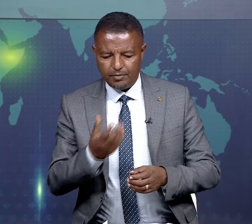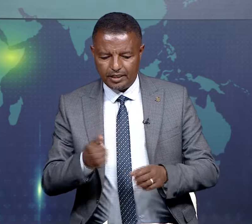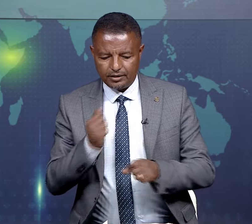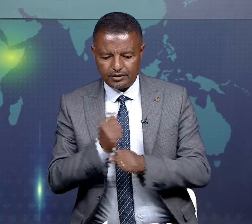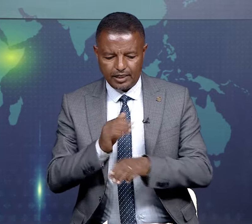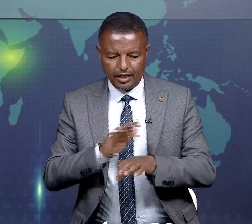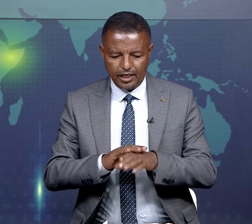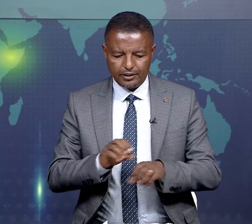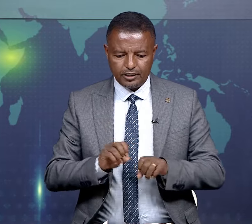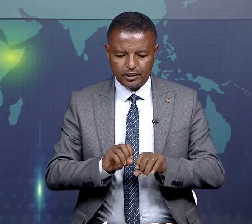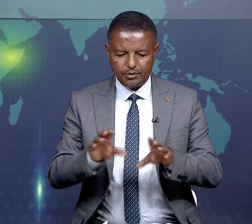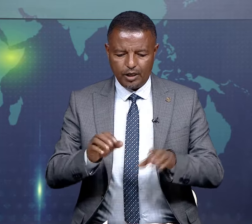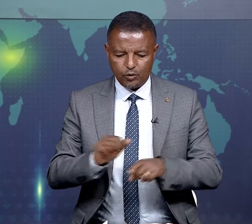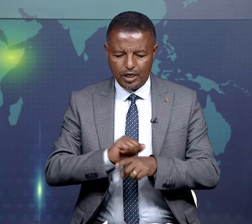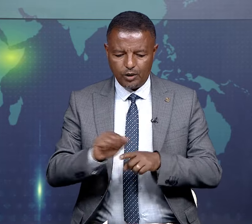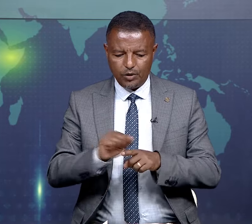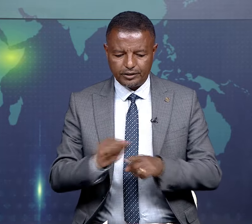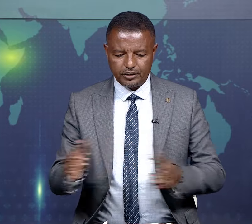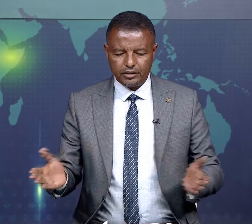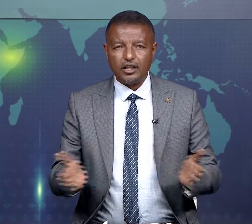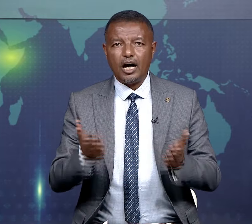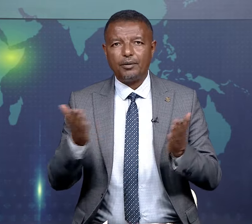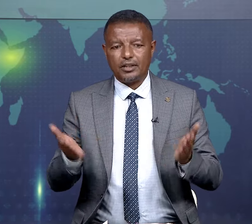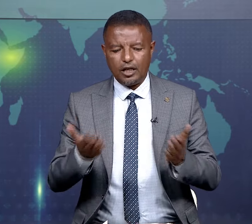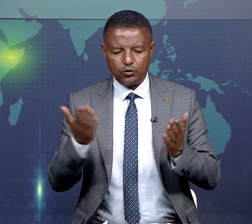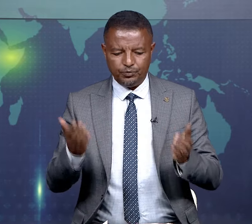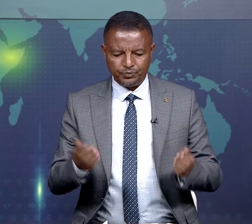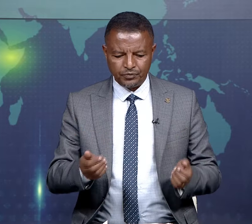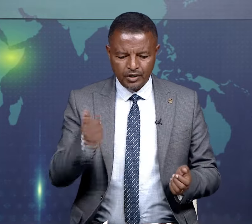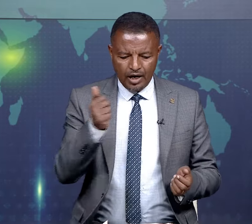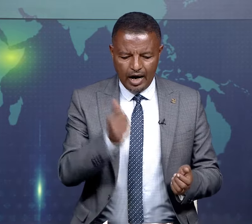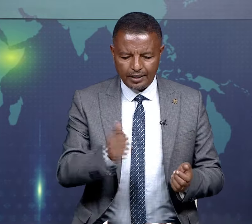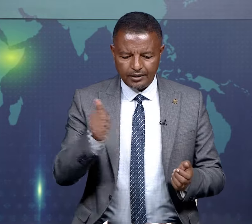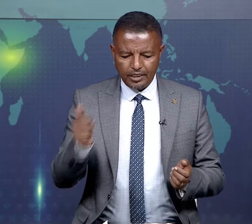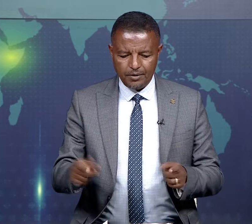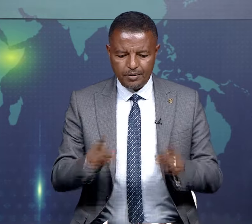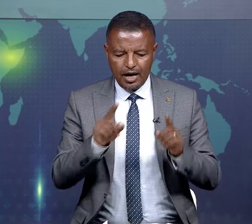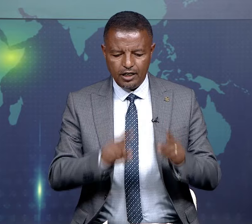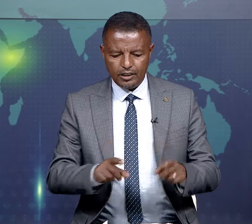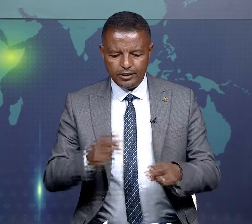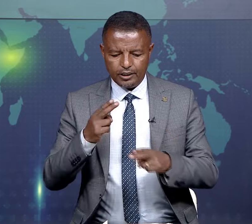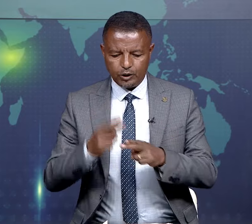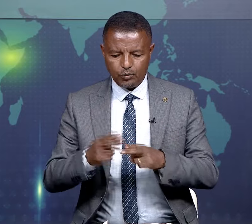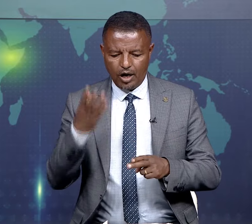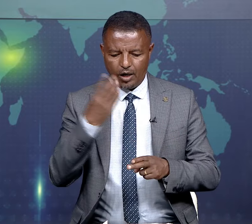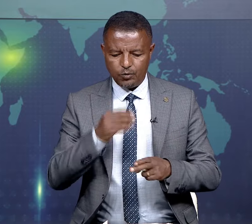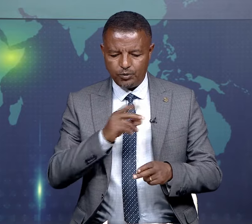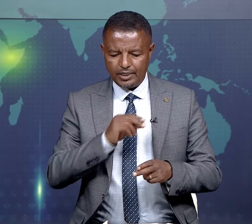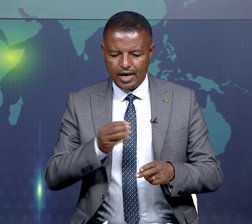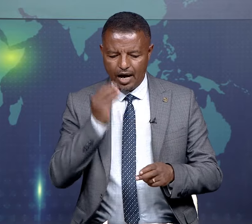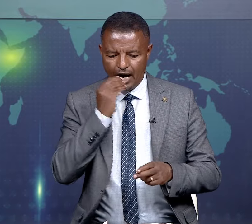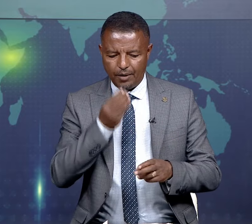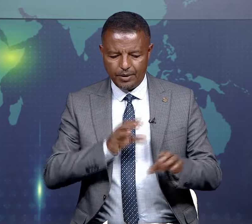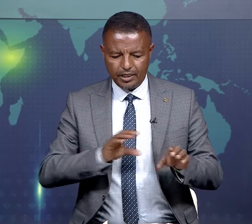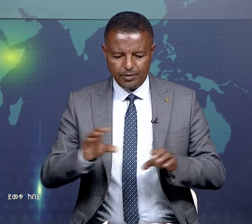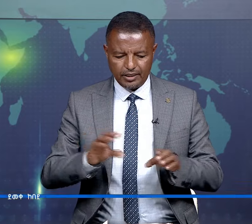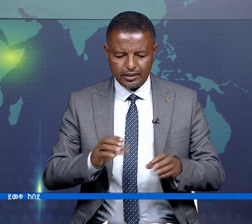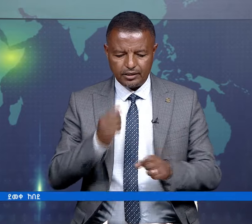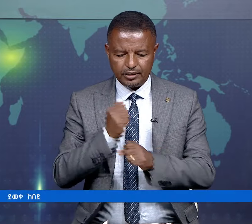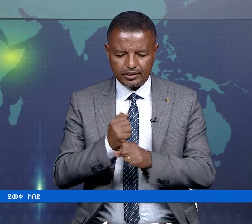ስራ ላይ የተሰማሩ ባለሙያዎችን አበረታቱ። አዲስ አበባ እንደ ስሟ ውብና አበባ ለማድረግ